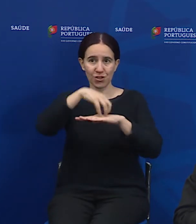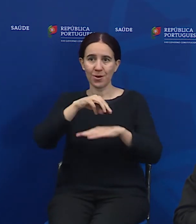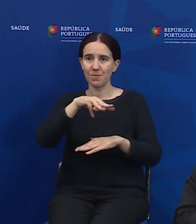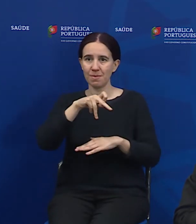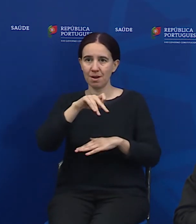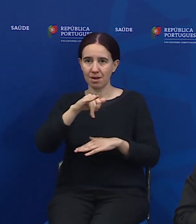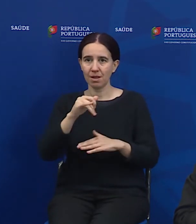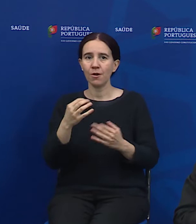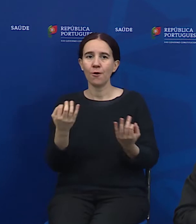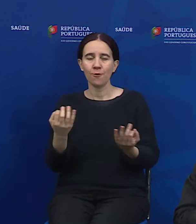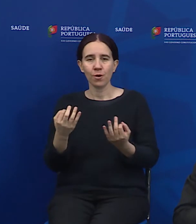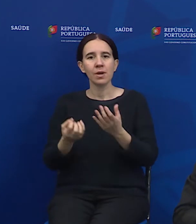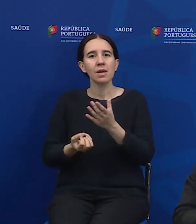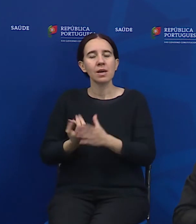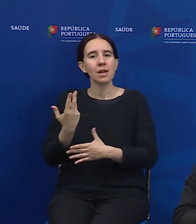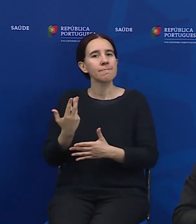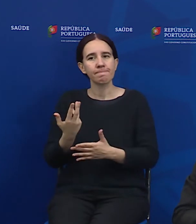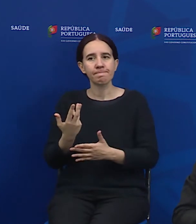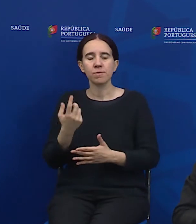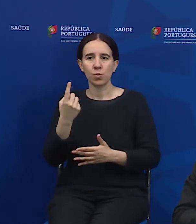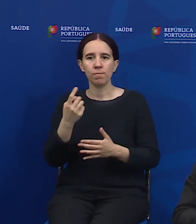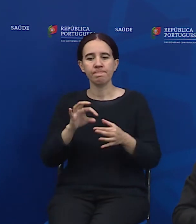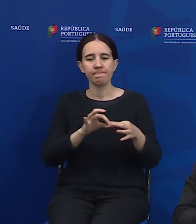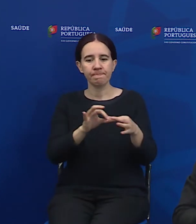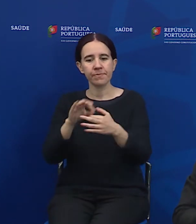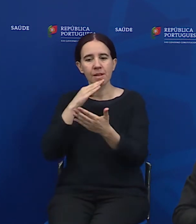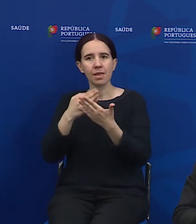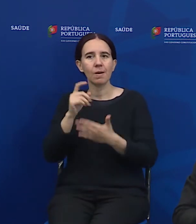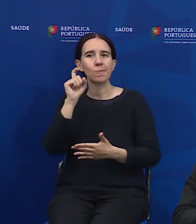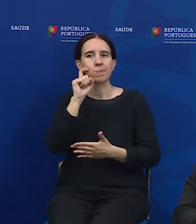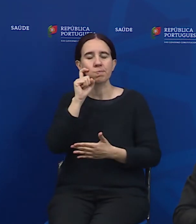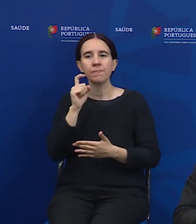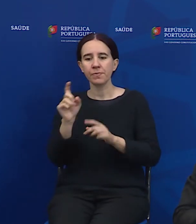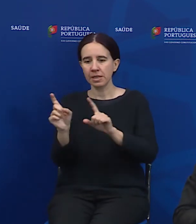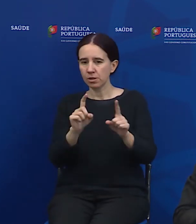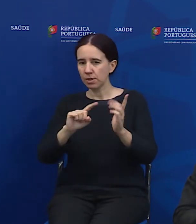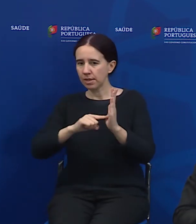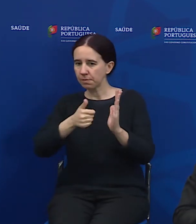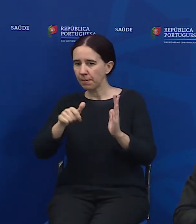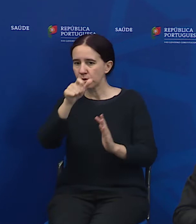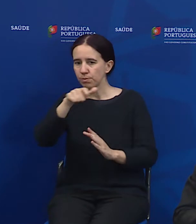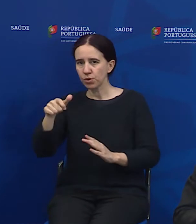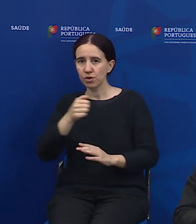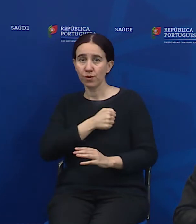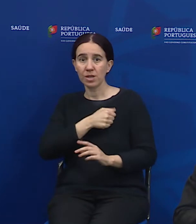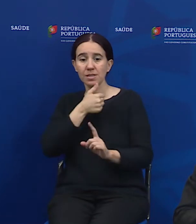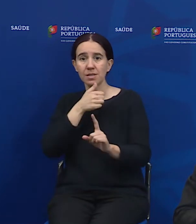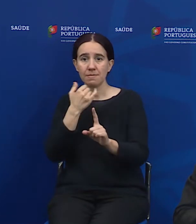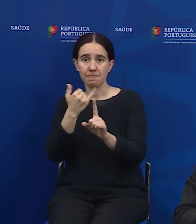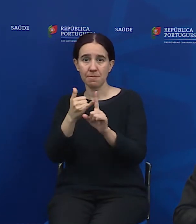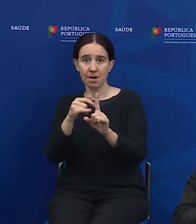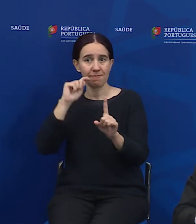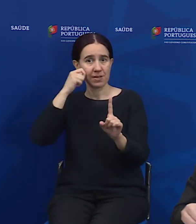administração interna a criação de um circuito para garantir o transporte que está sem de vítimas de violência